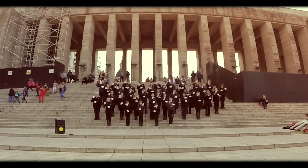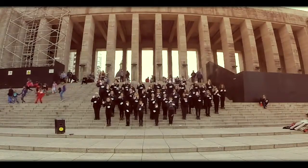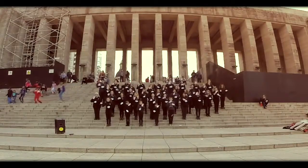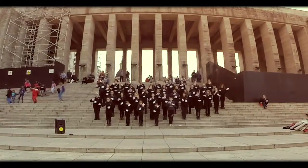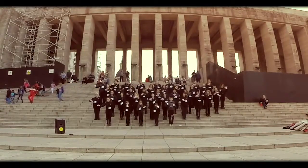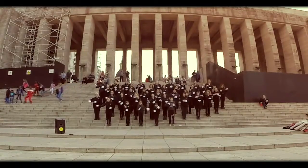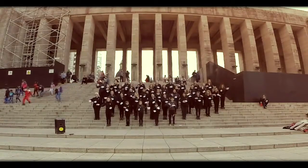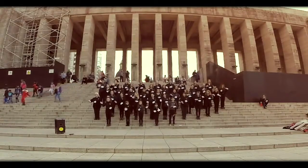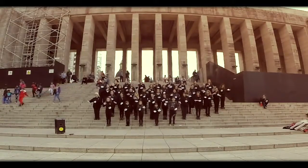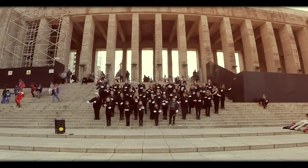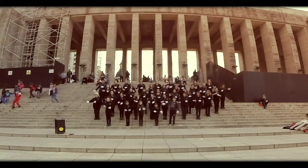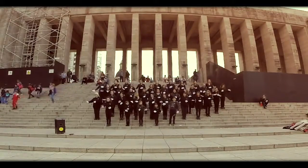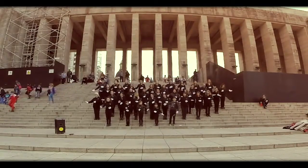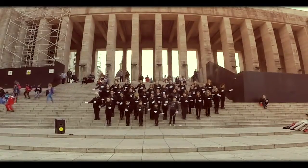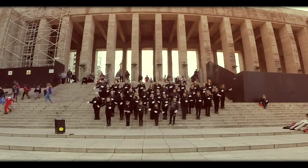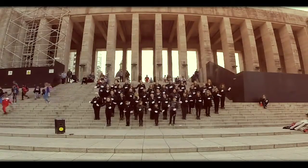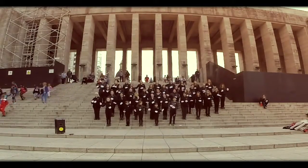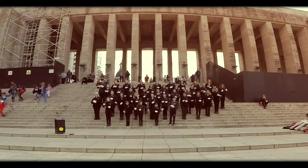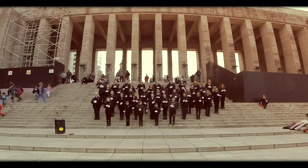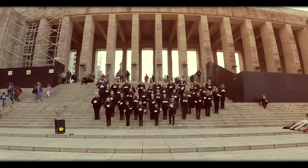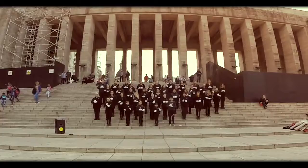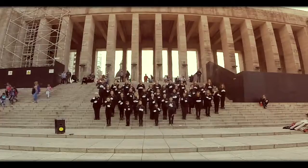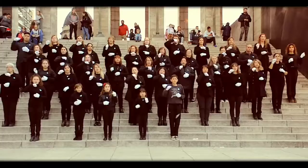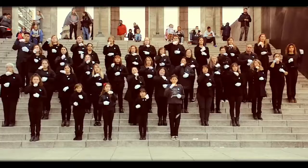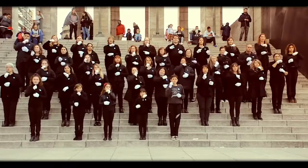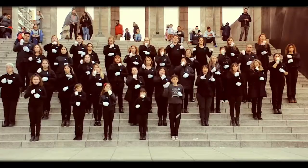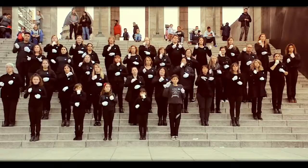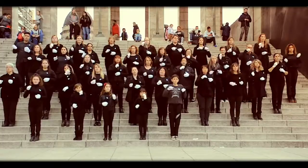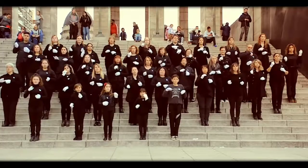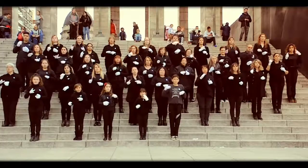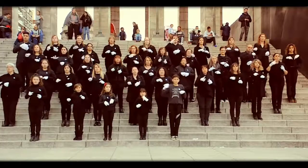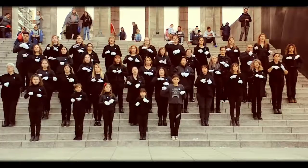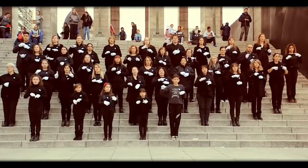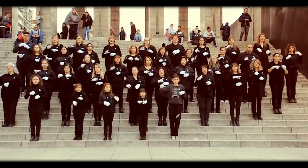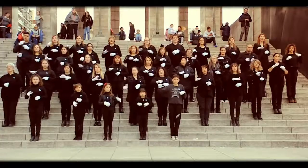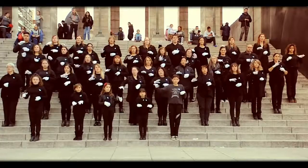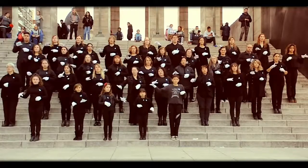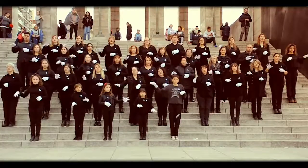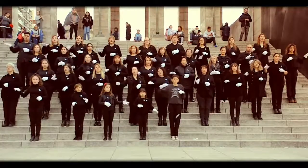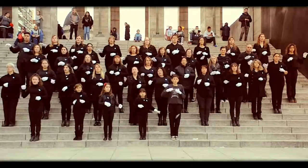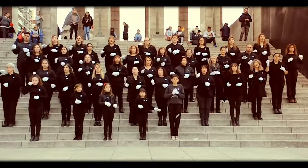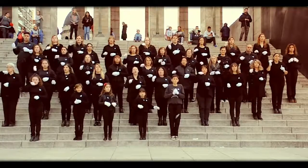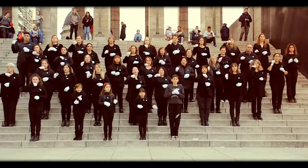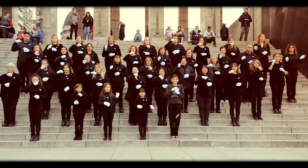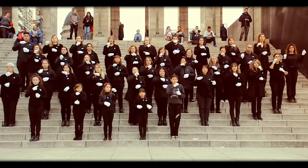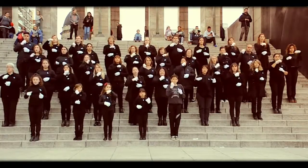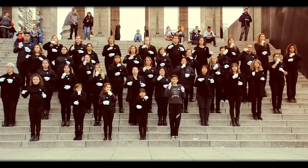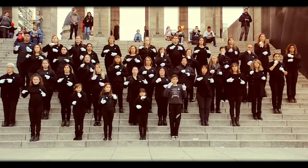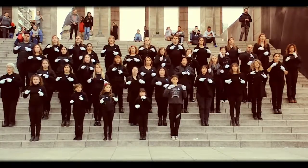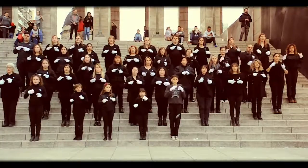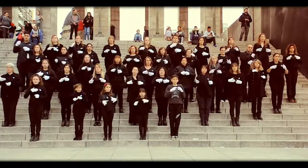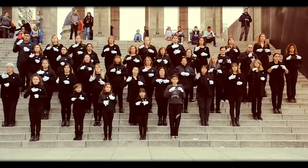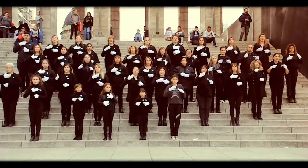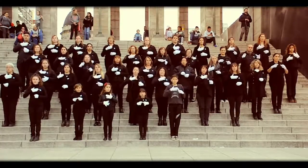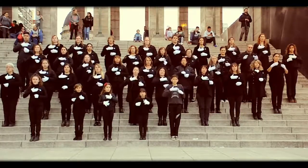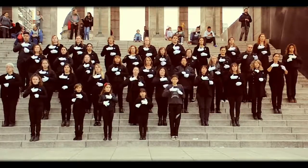Reynador de trigo Canta como el río Canta pueblo mío